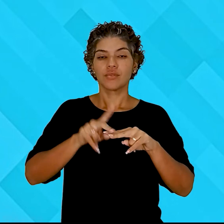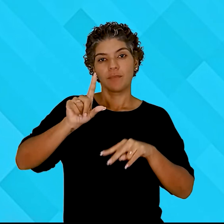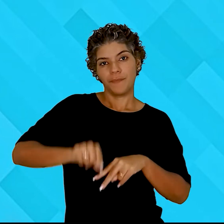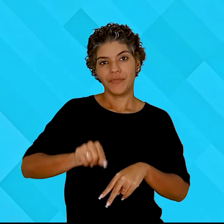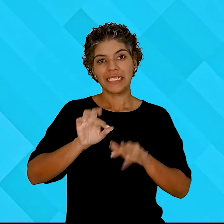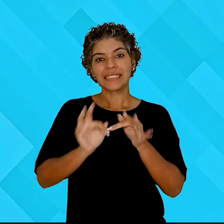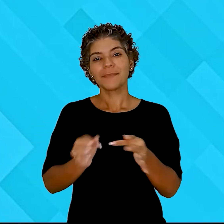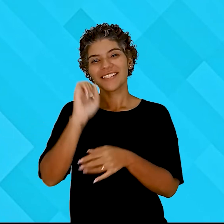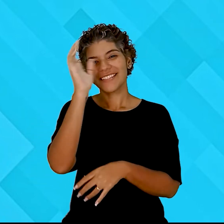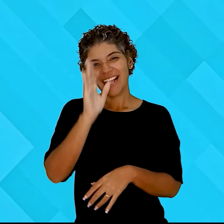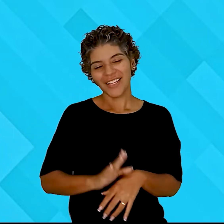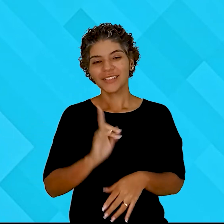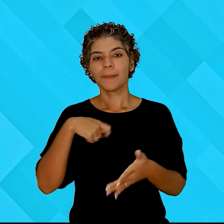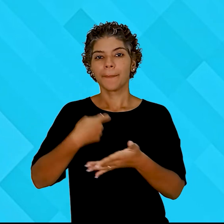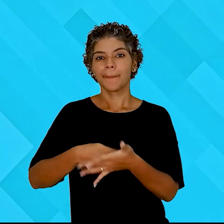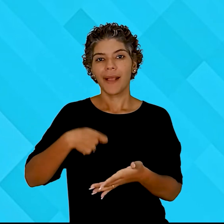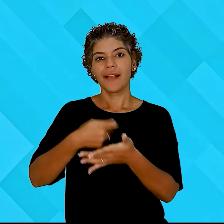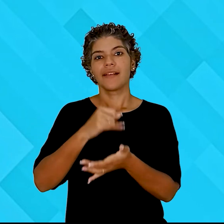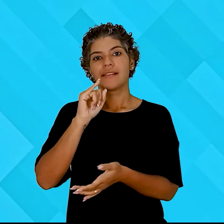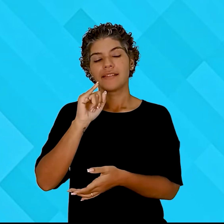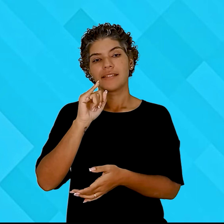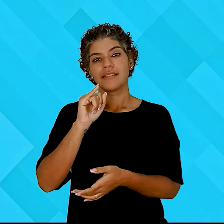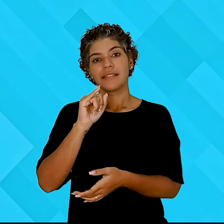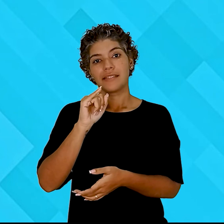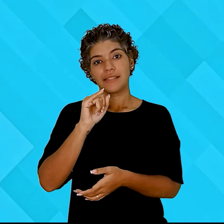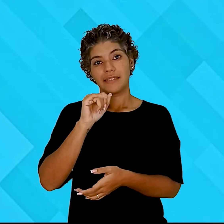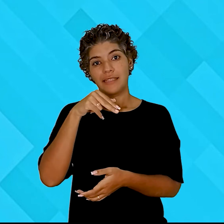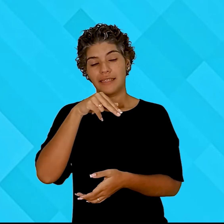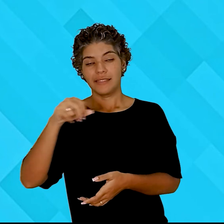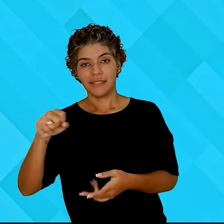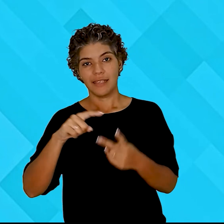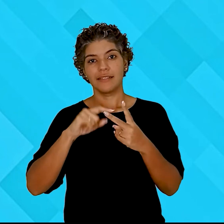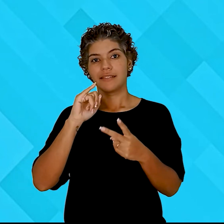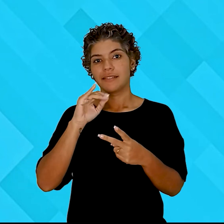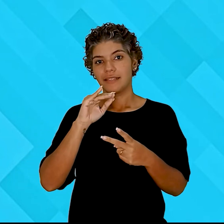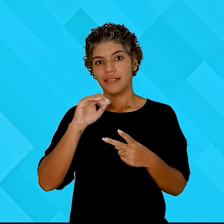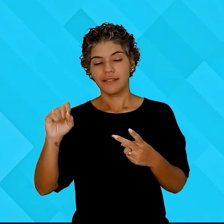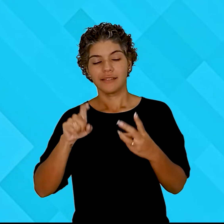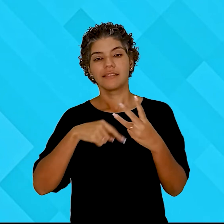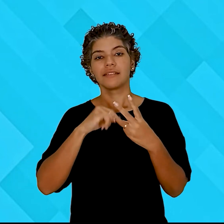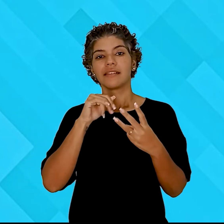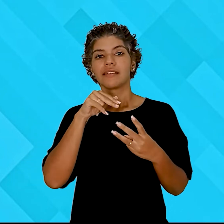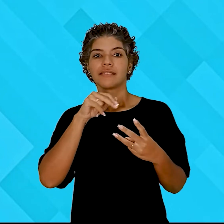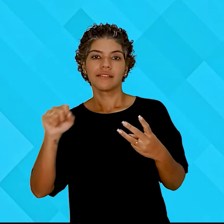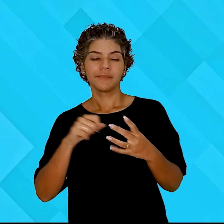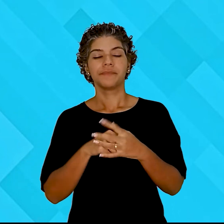chama de Simples Nacional, onde você vai estar pagando INSS, ICMS, ISS. Você tem uma inscrição rápida e sem custos